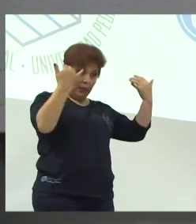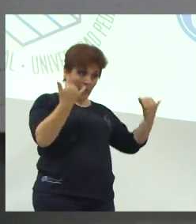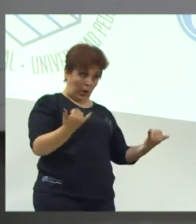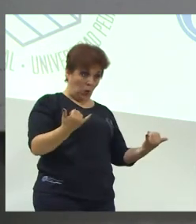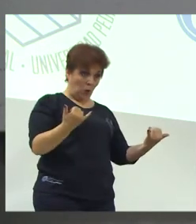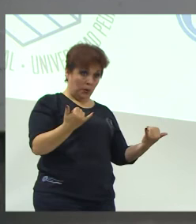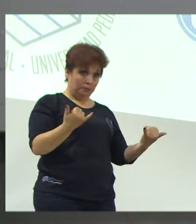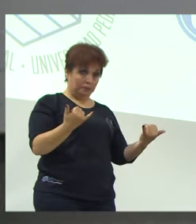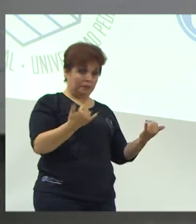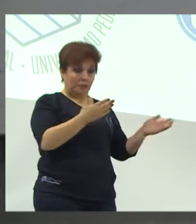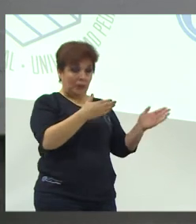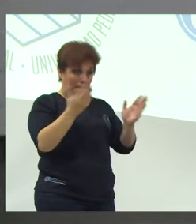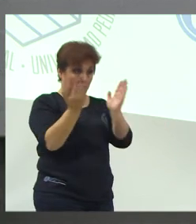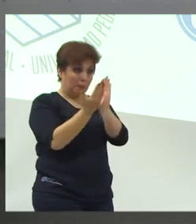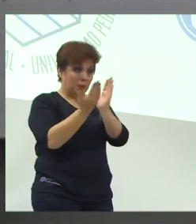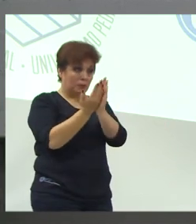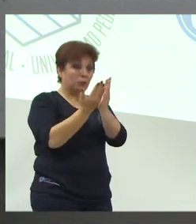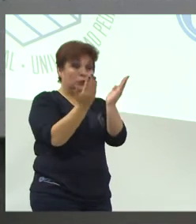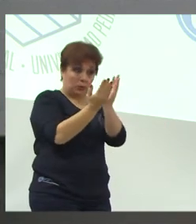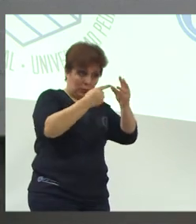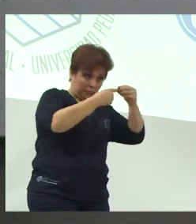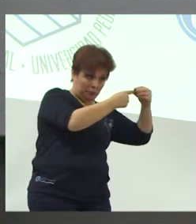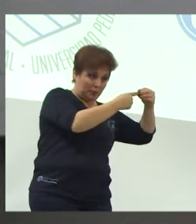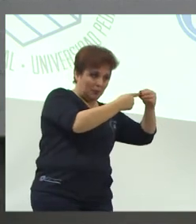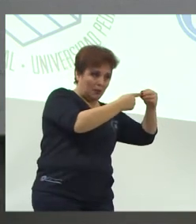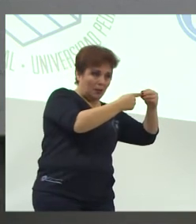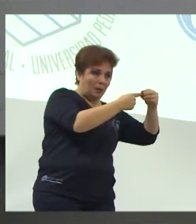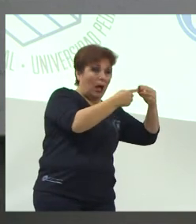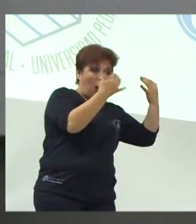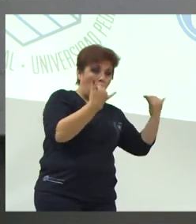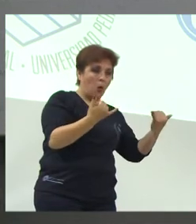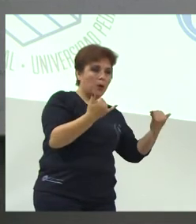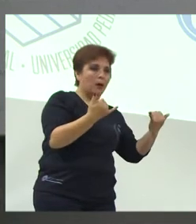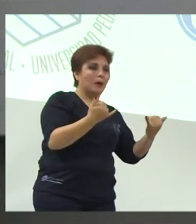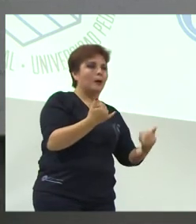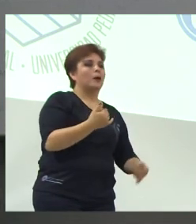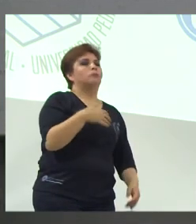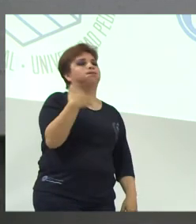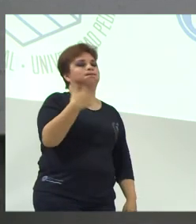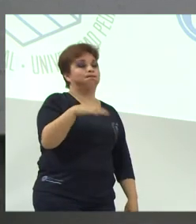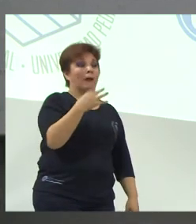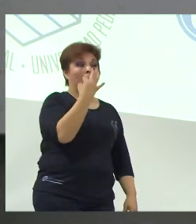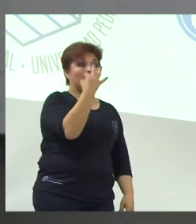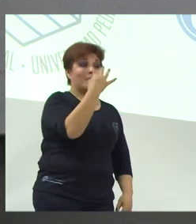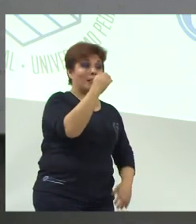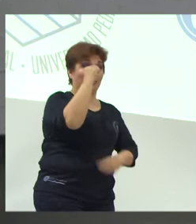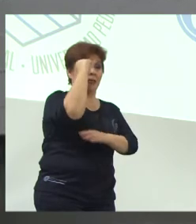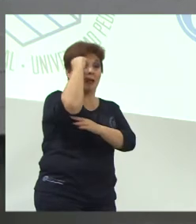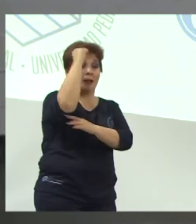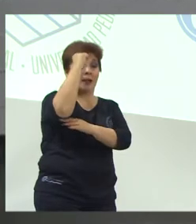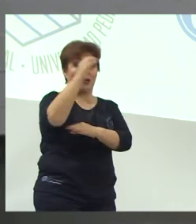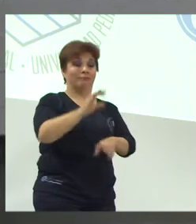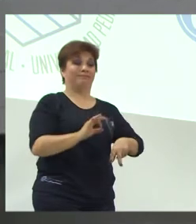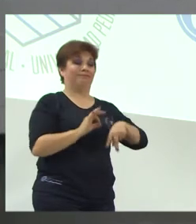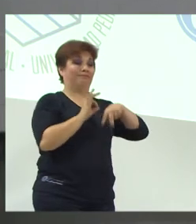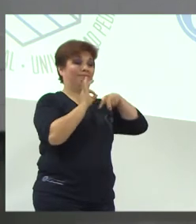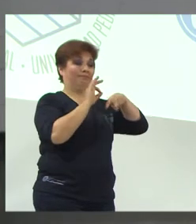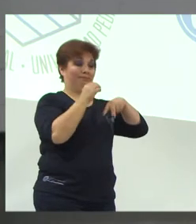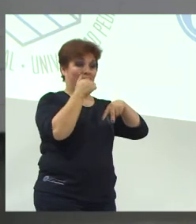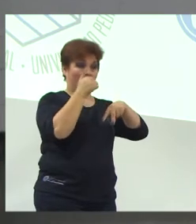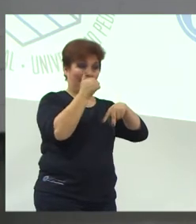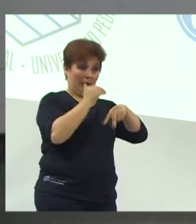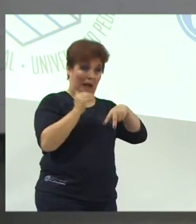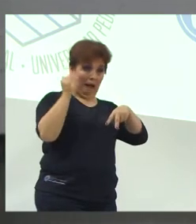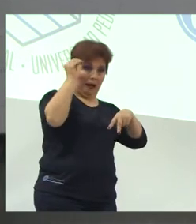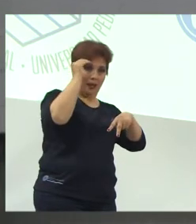licenciatura en educación especial cuenta con tres acreditaciones en alta calidad y es una